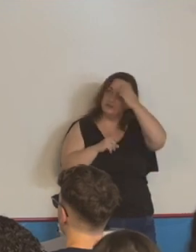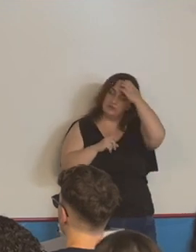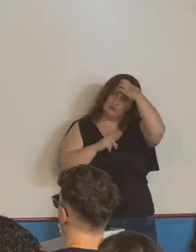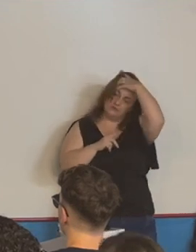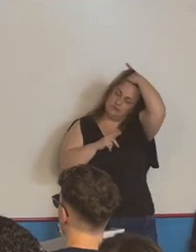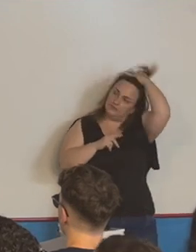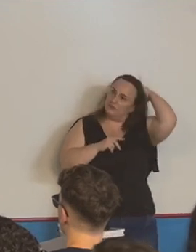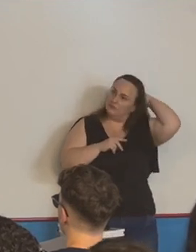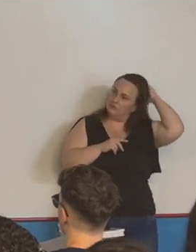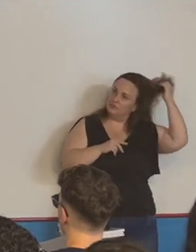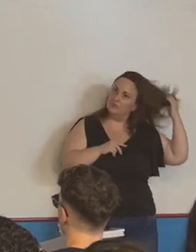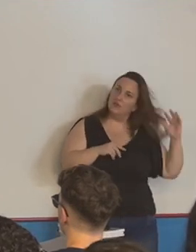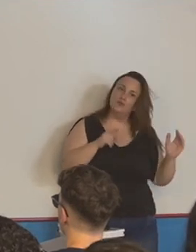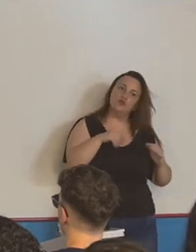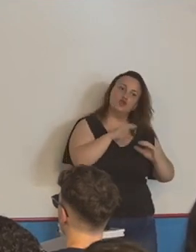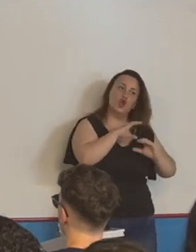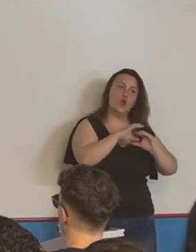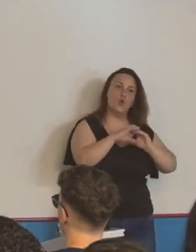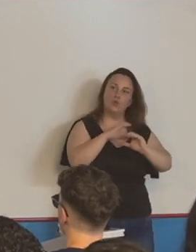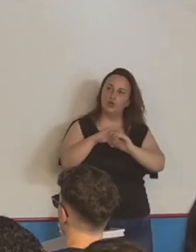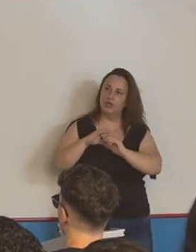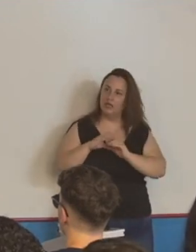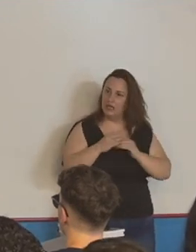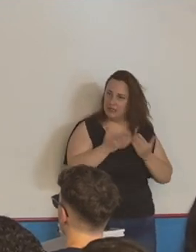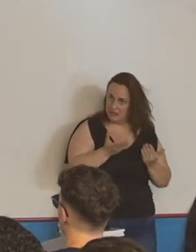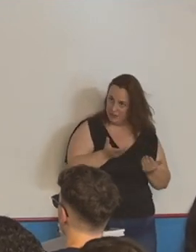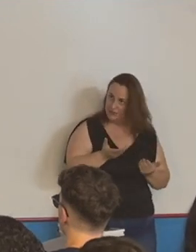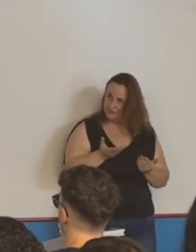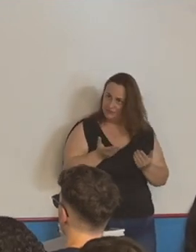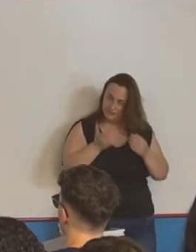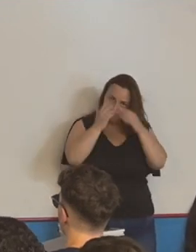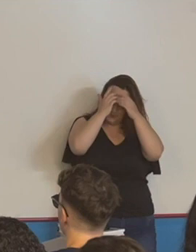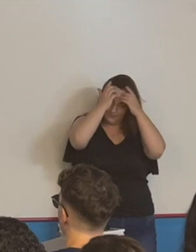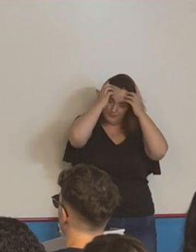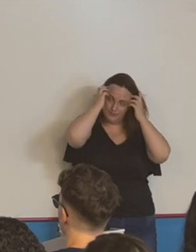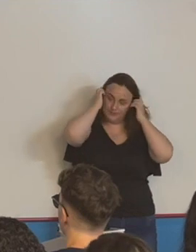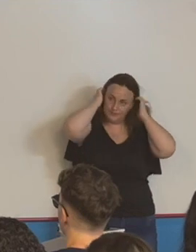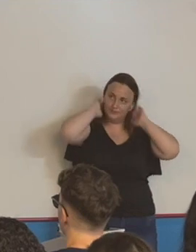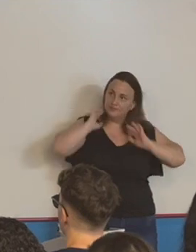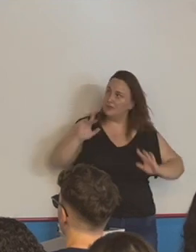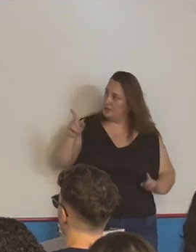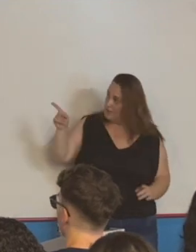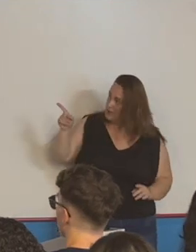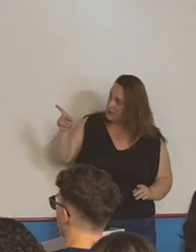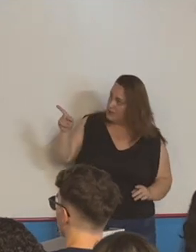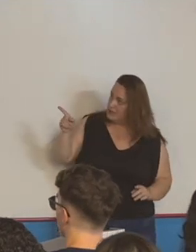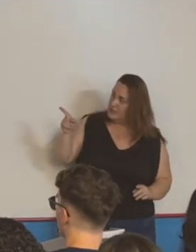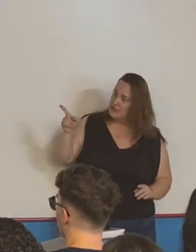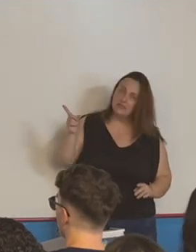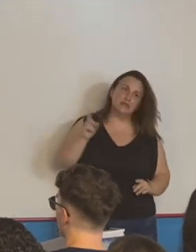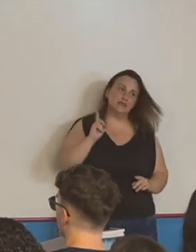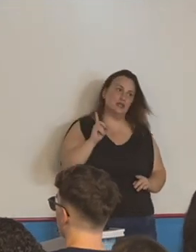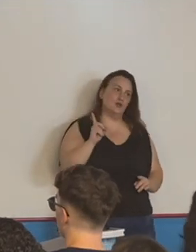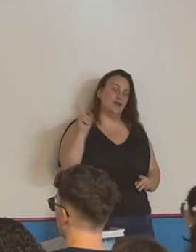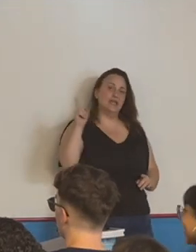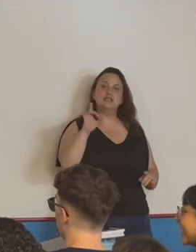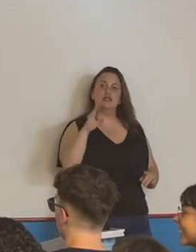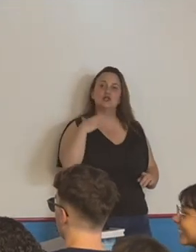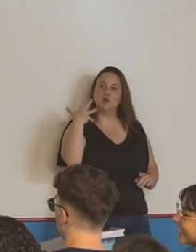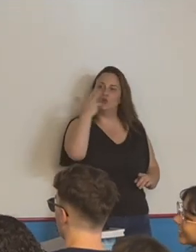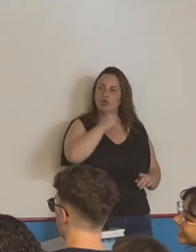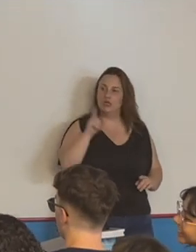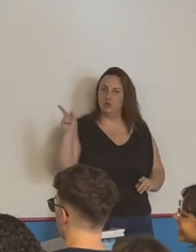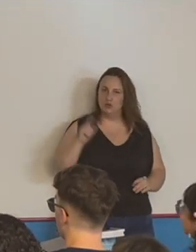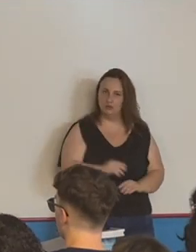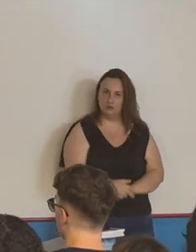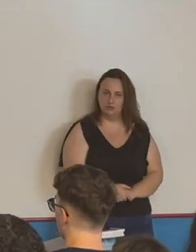como tipo de meio de comunicação. Mensageiro, exatamente. Esse aqui é um querubim que ele fica mais para ornamentar.